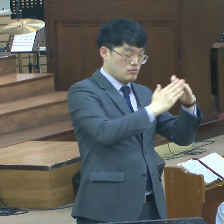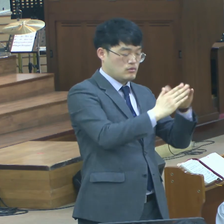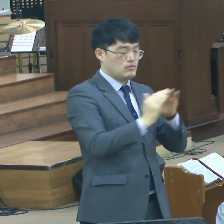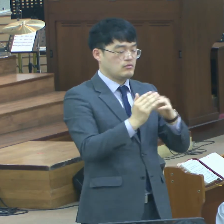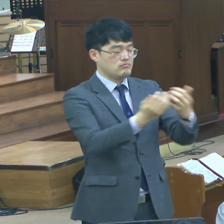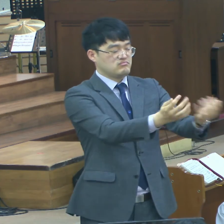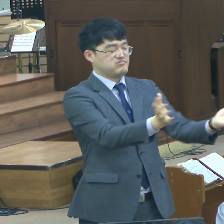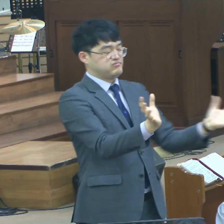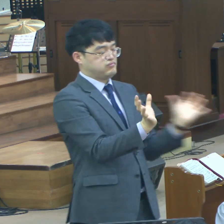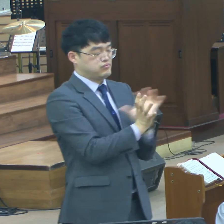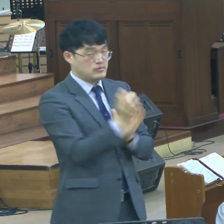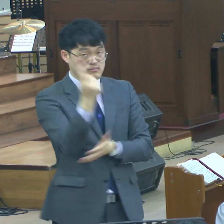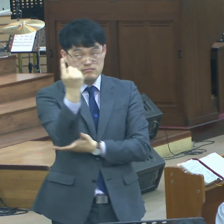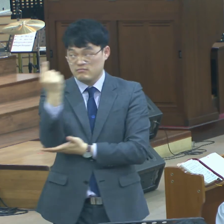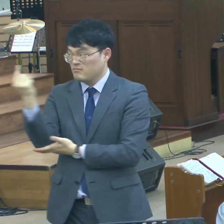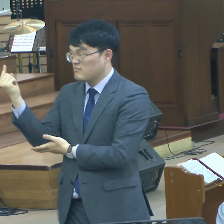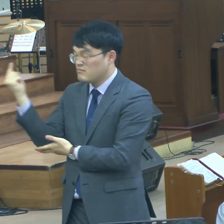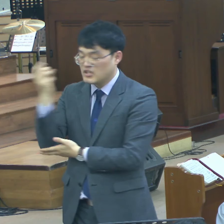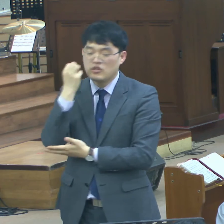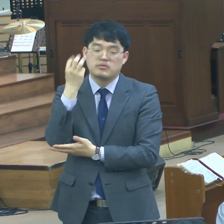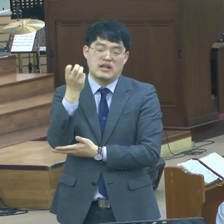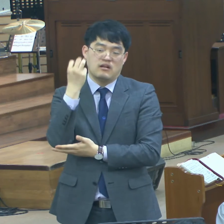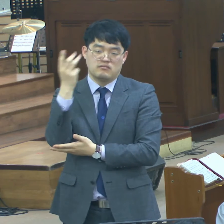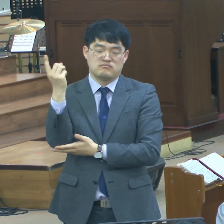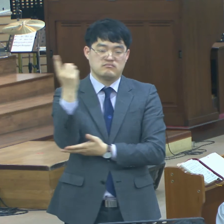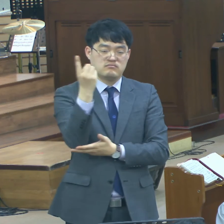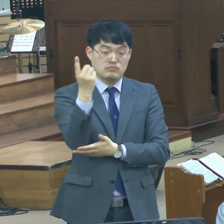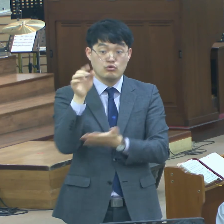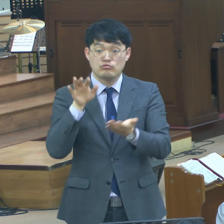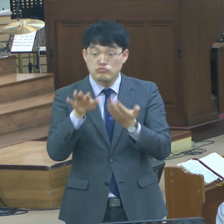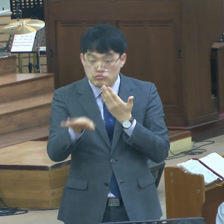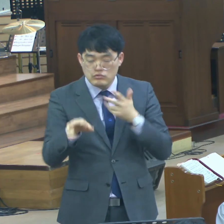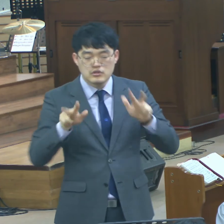동안 지켜줬어요. 그리고 평화가 찾아왔겠죠.